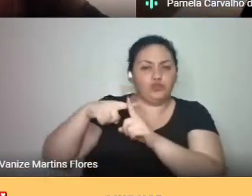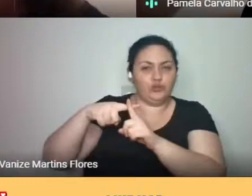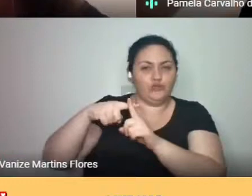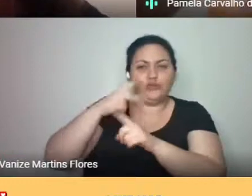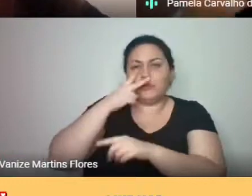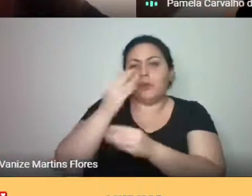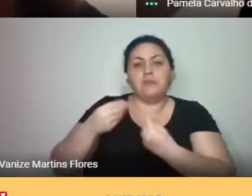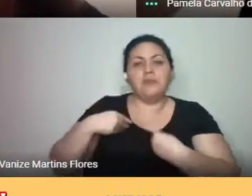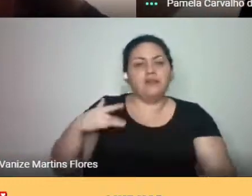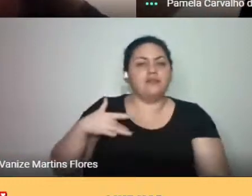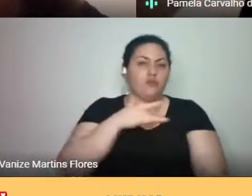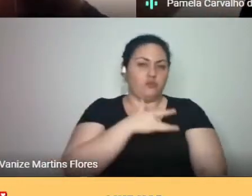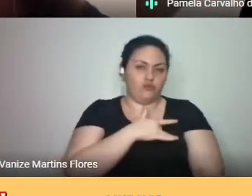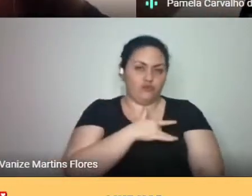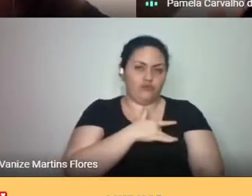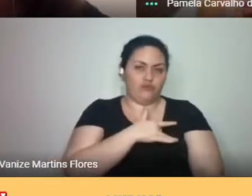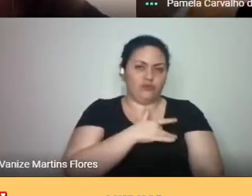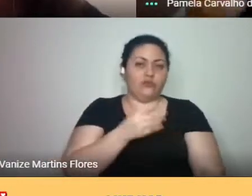nós, como usuários,